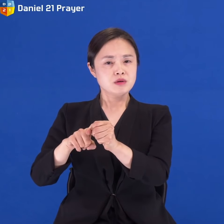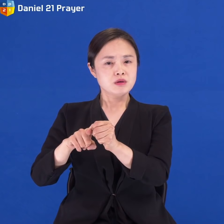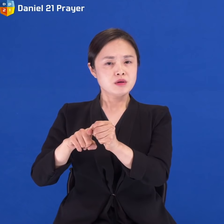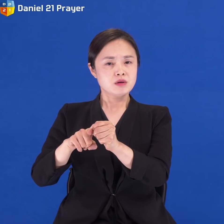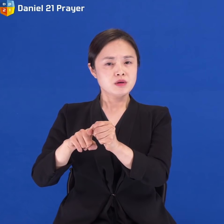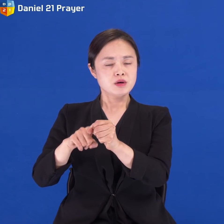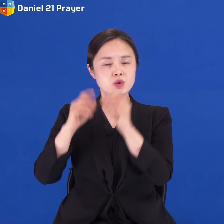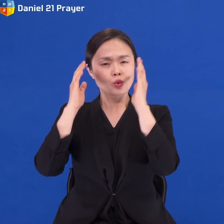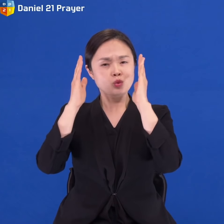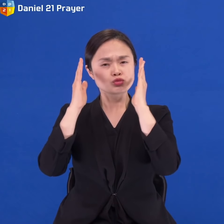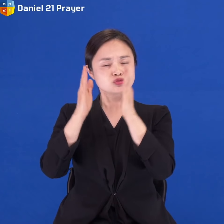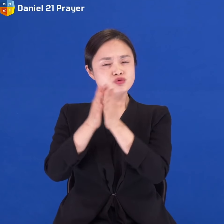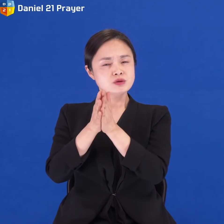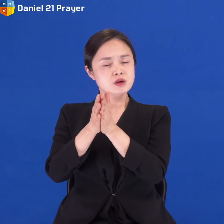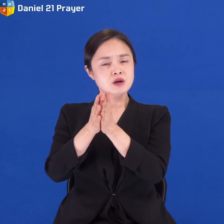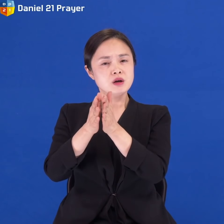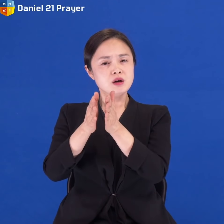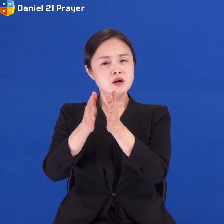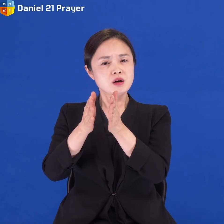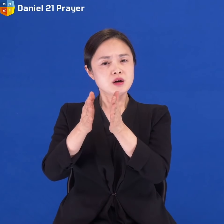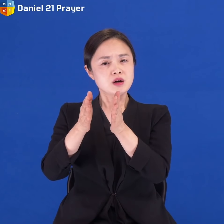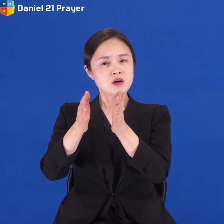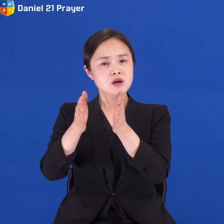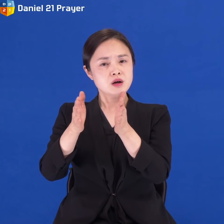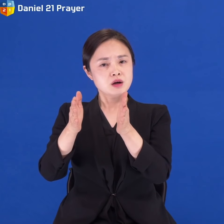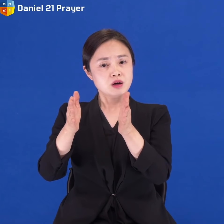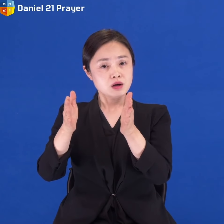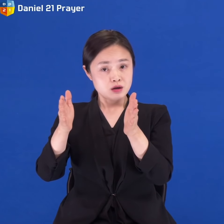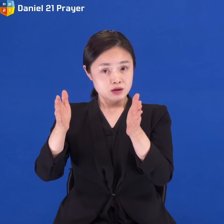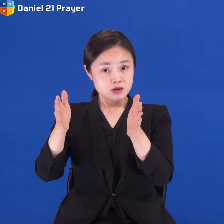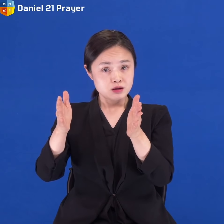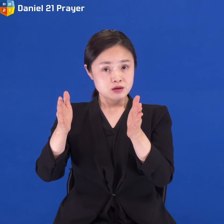내 의도와 상관없이 여자가 생각이 나서